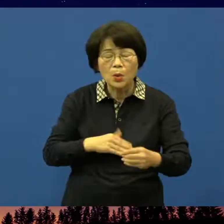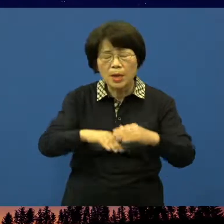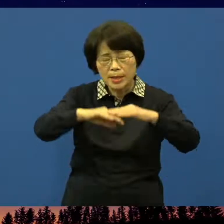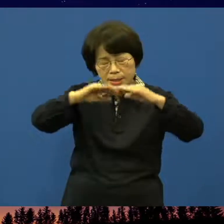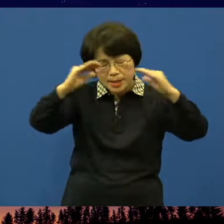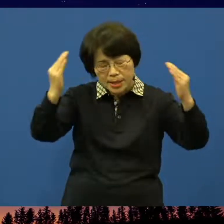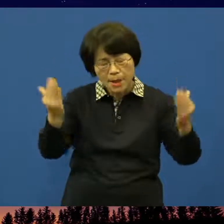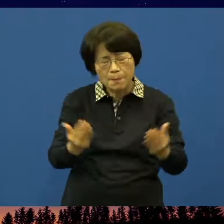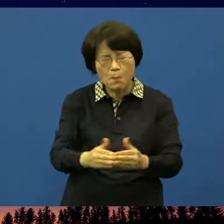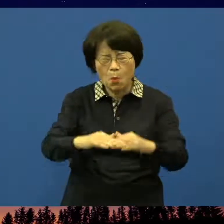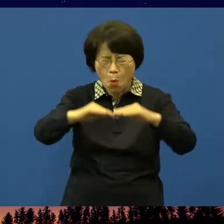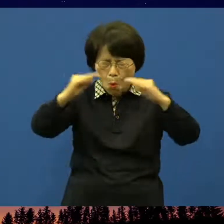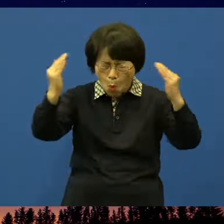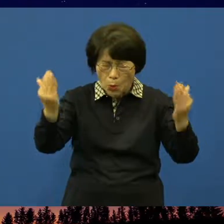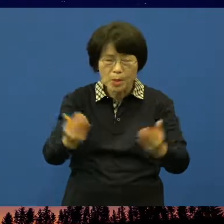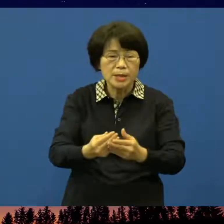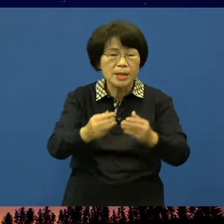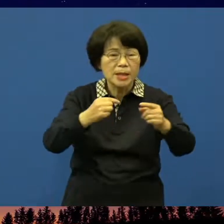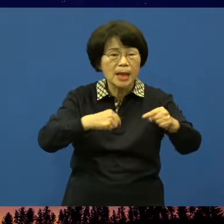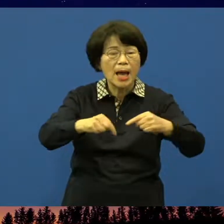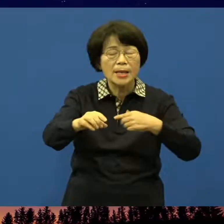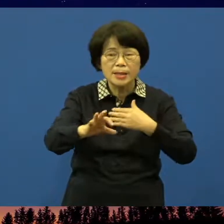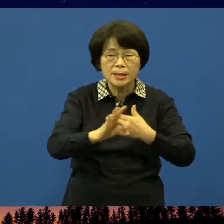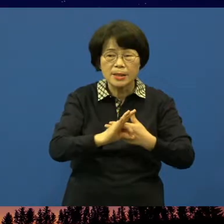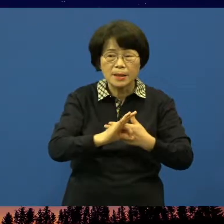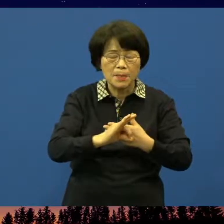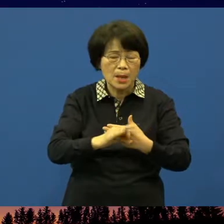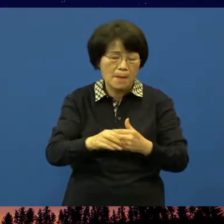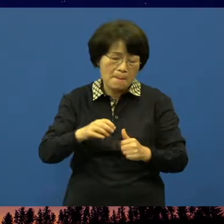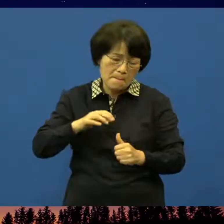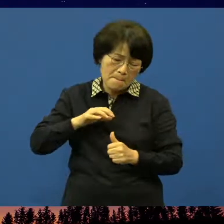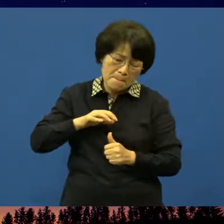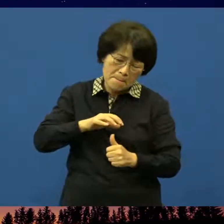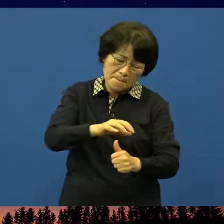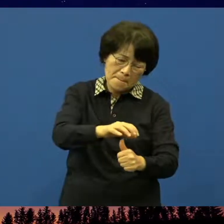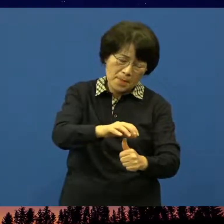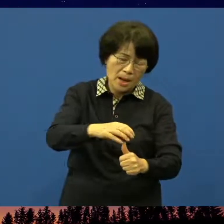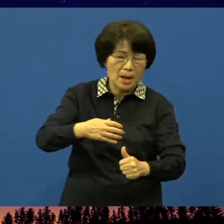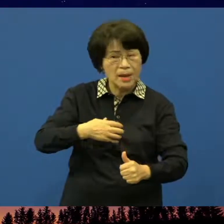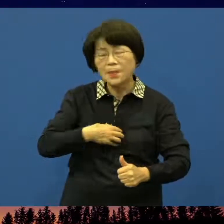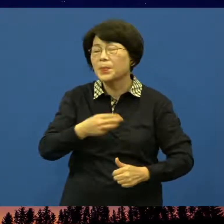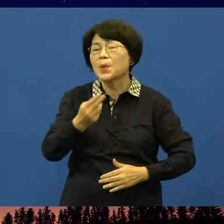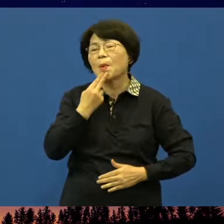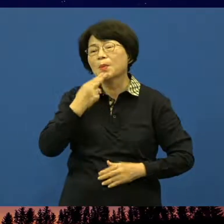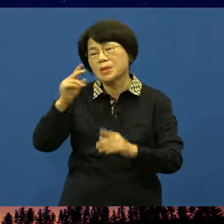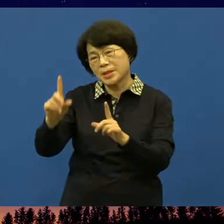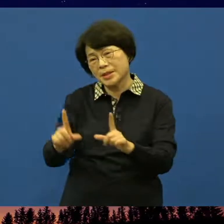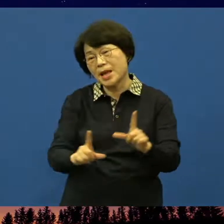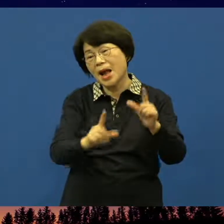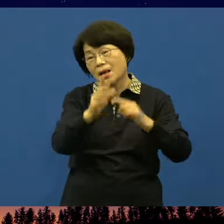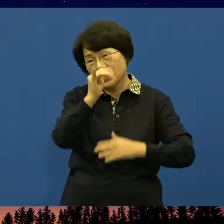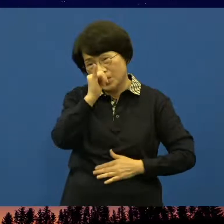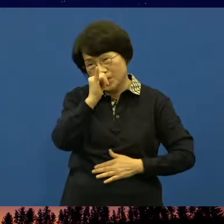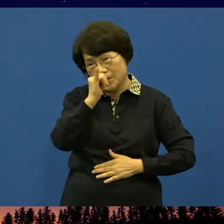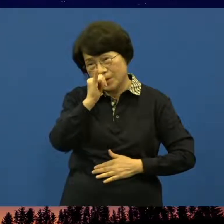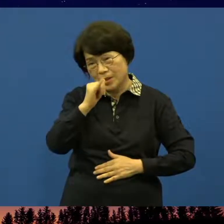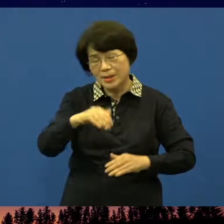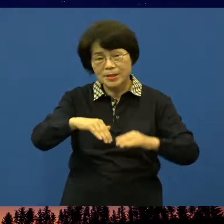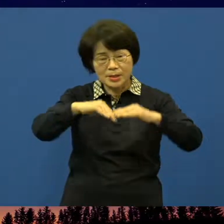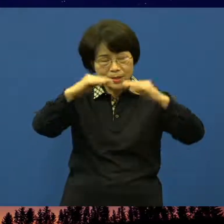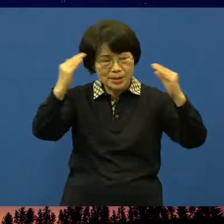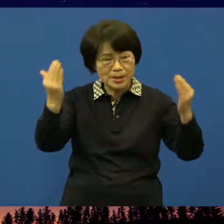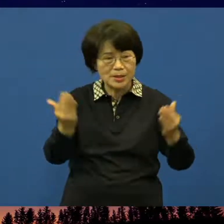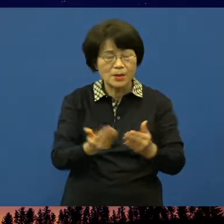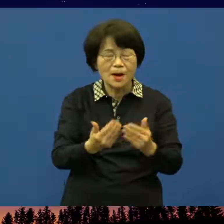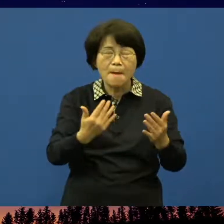전체를 지배해버리면 어떤 것에도 우리는 눌리지 않고 염려하지 않고 살아갈 수 있다. 이 전체적으로